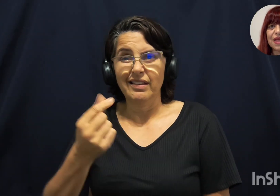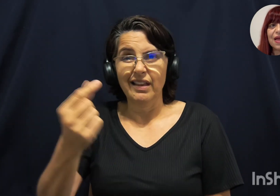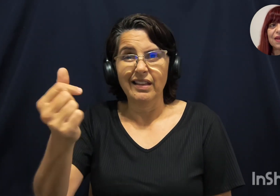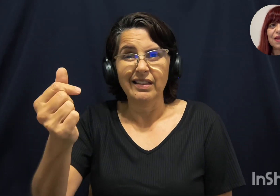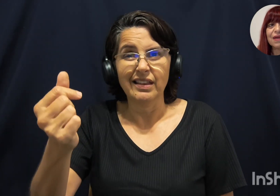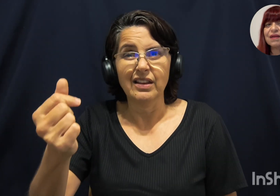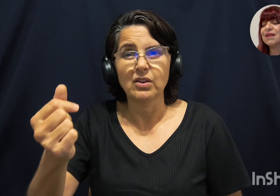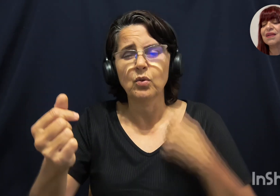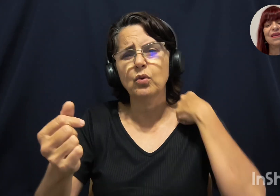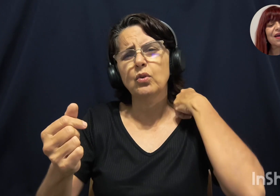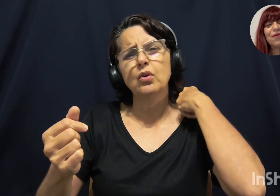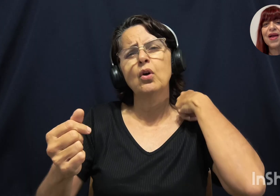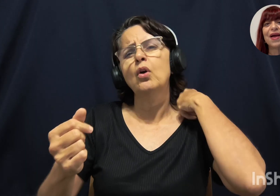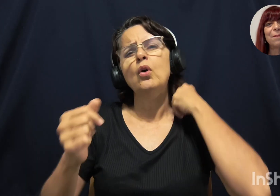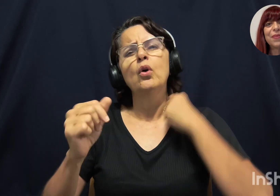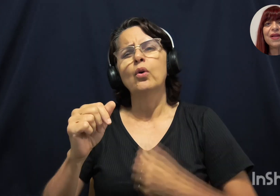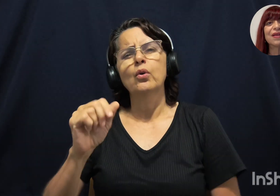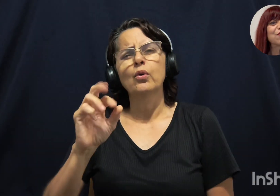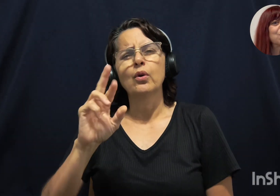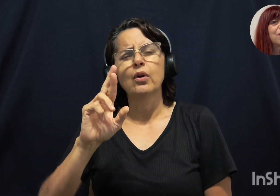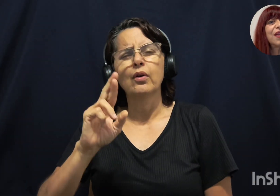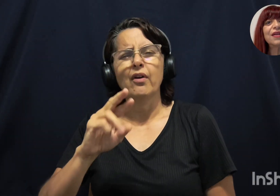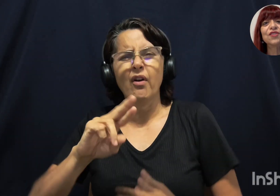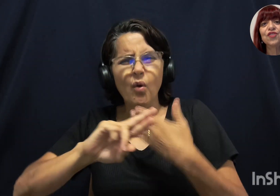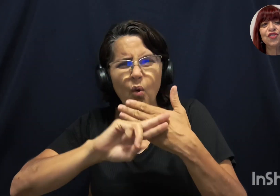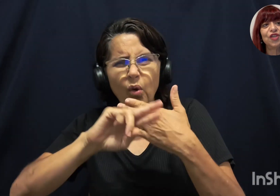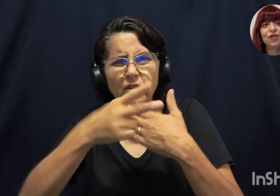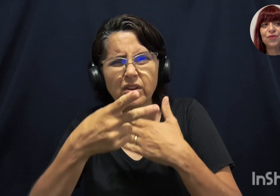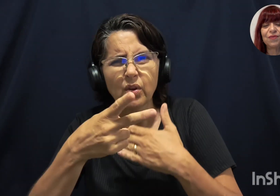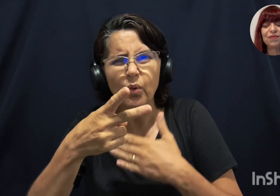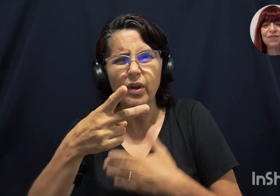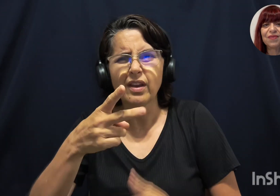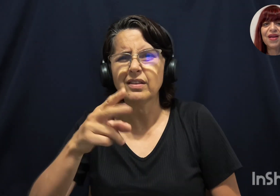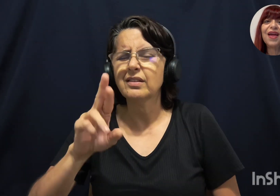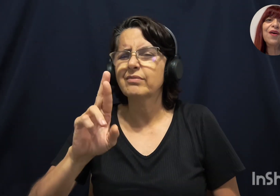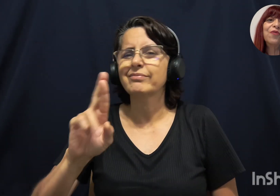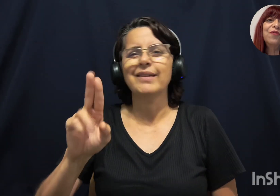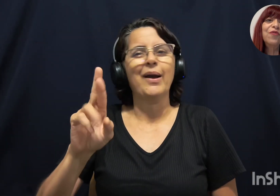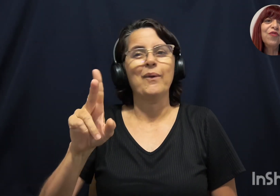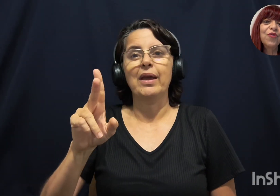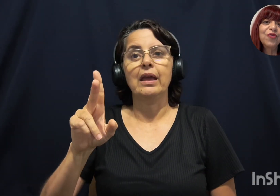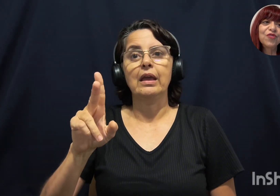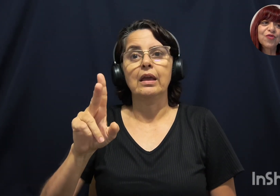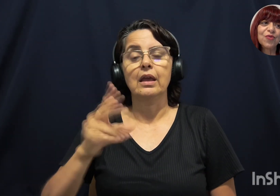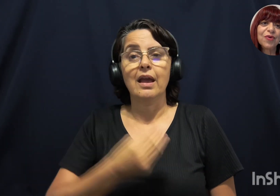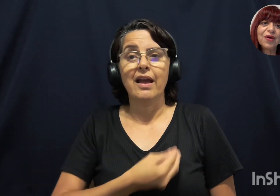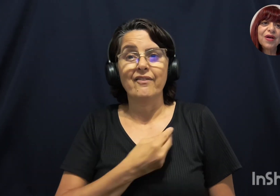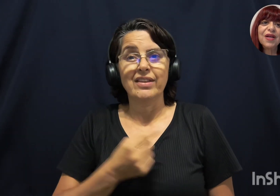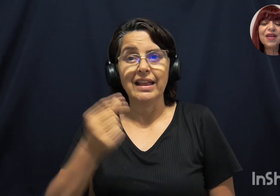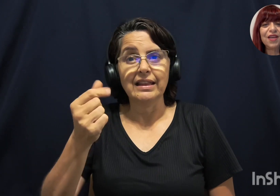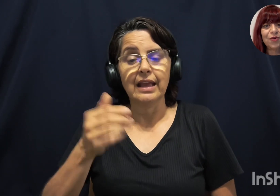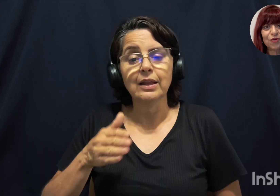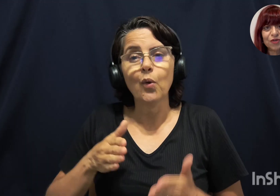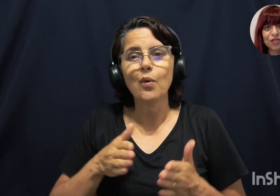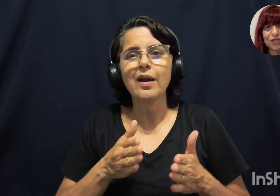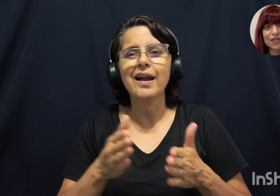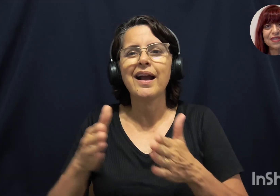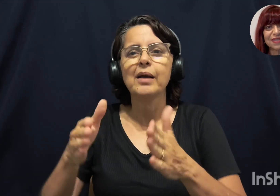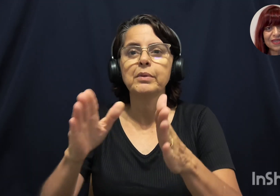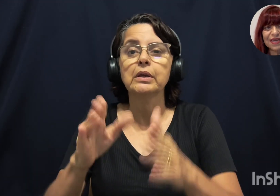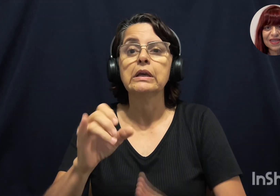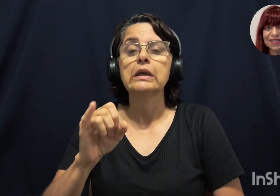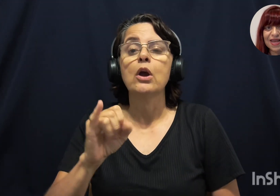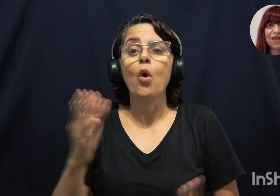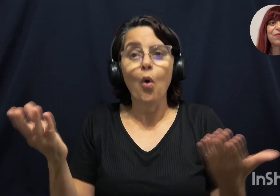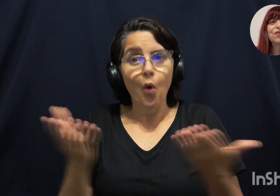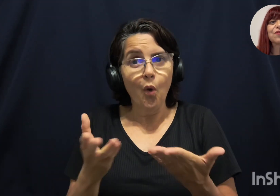vida eterna não é apenas um destino, é um fluxo. E hoje,